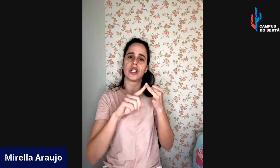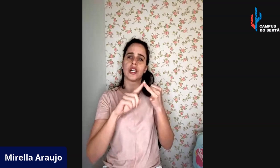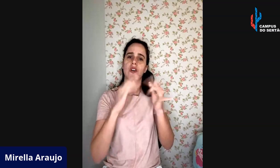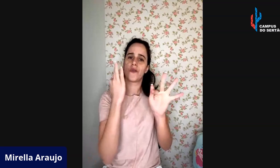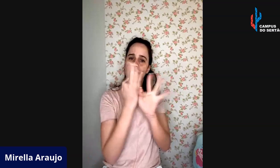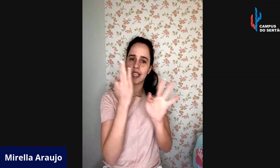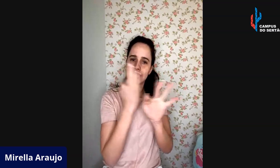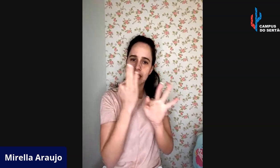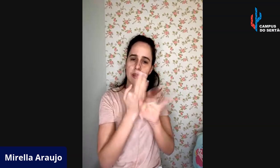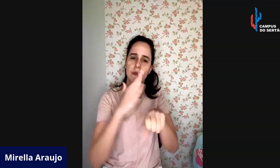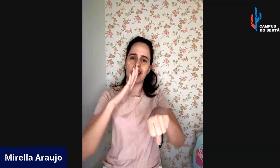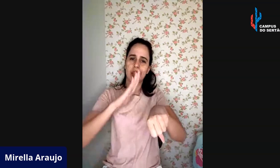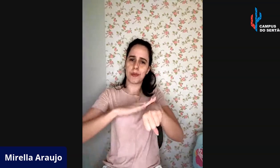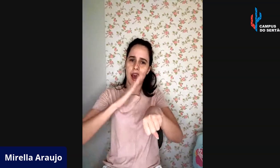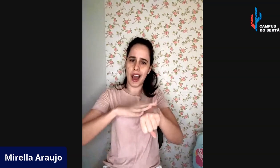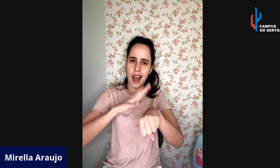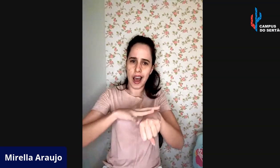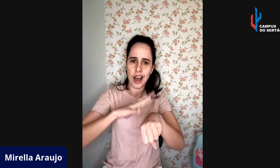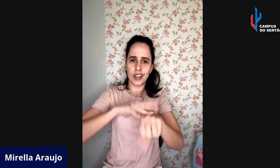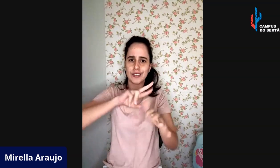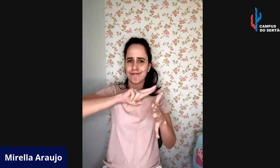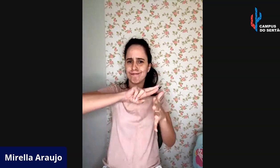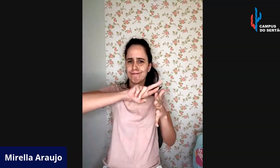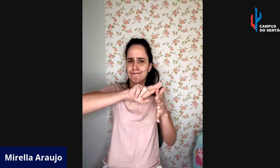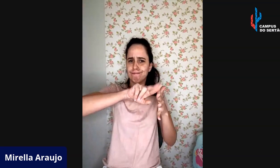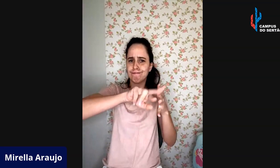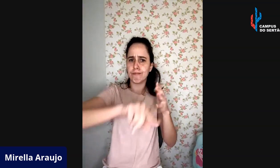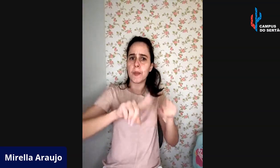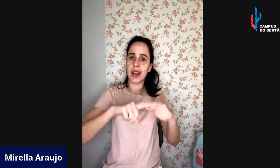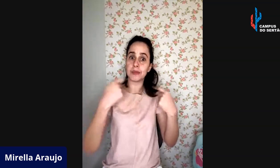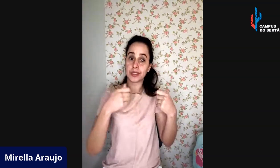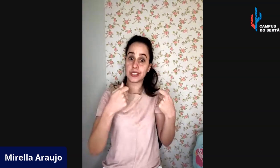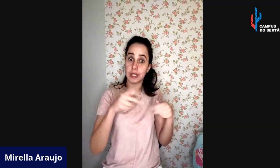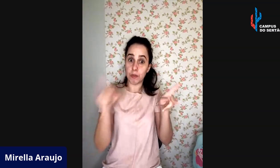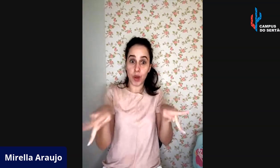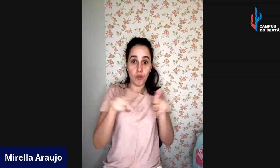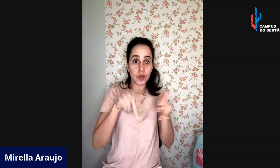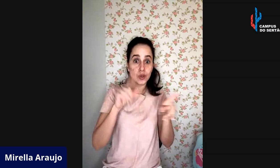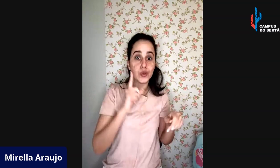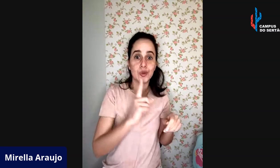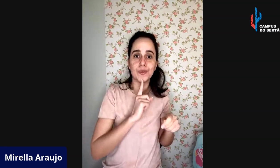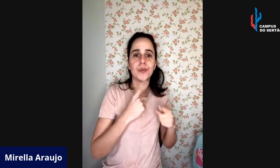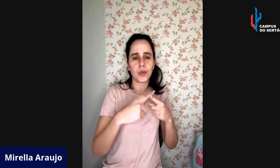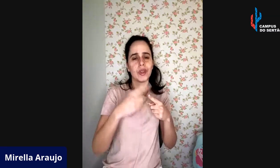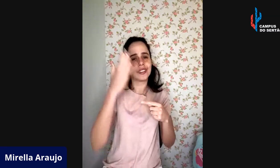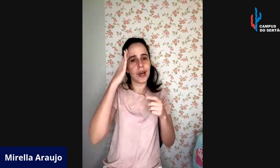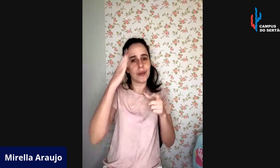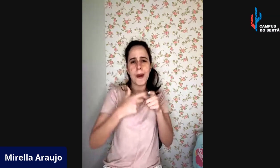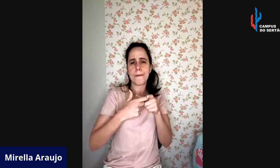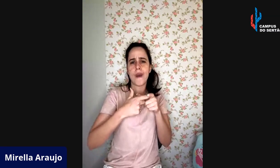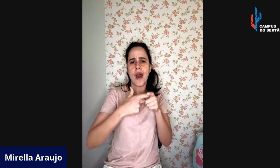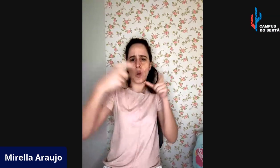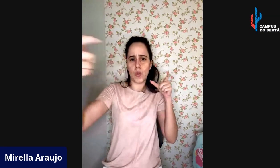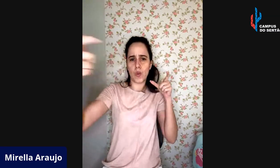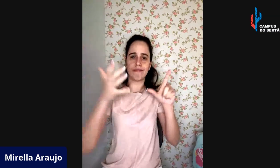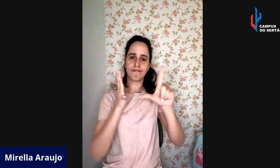Por exemplo, né, nós temos pessoas formadas em pedagogia, em biologia, em física, enfim, em diferentes